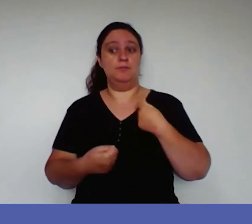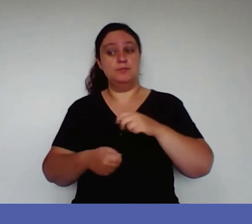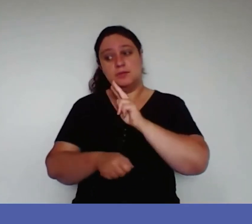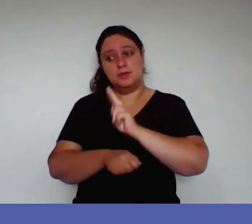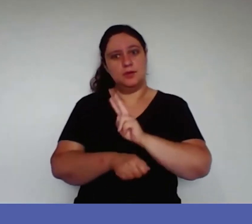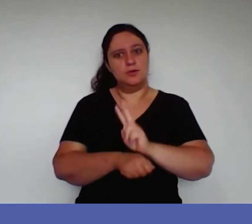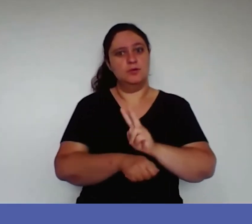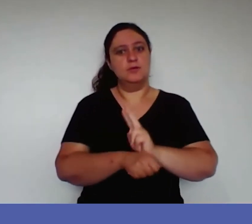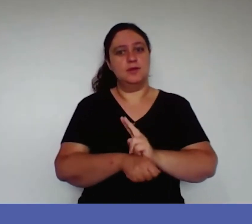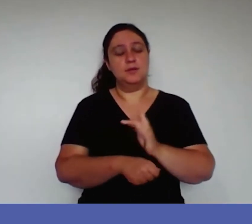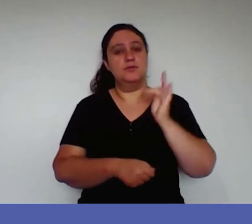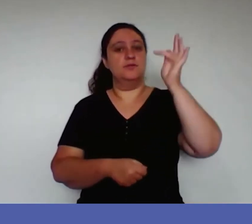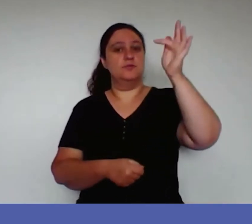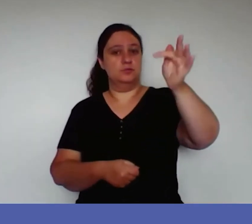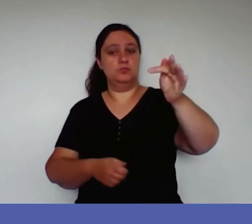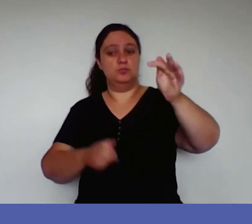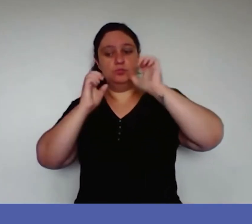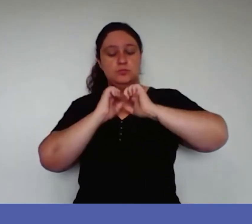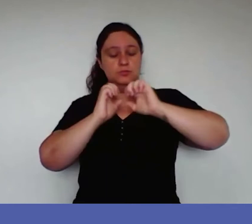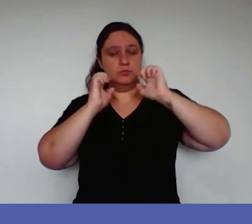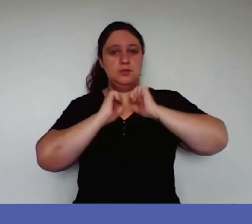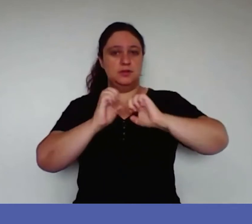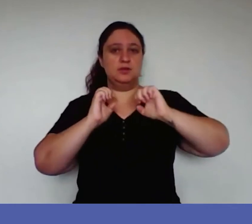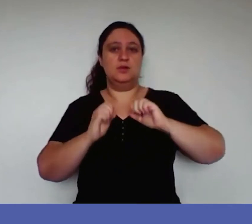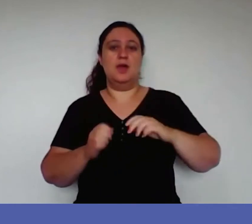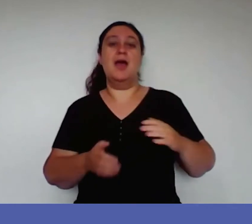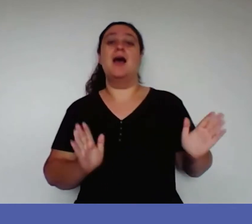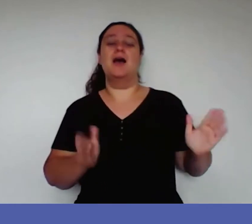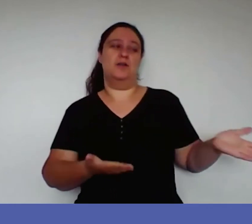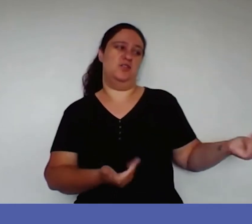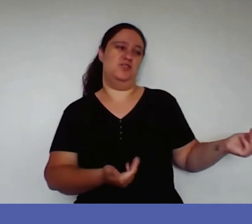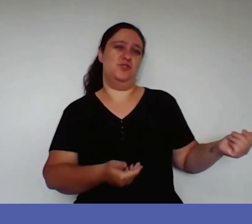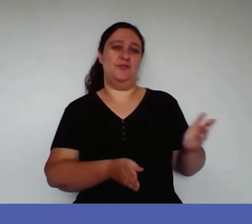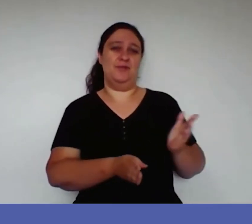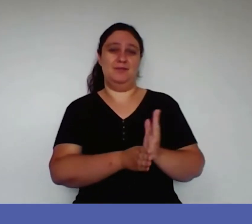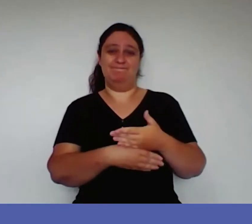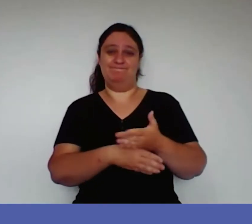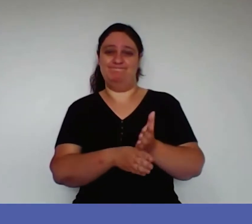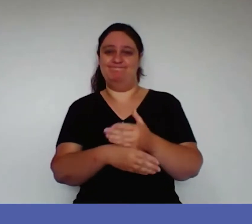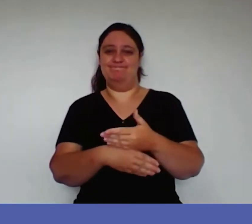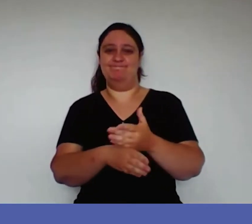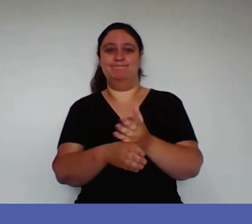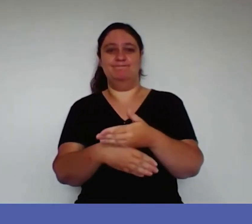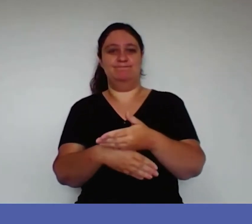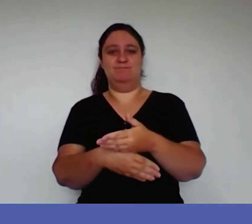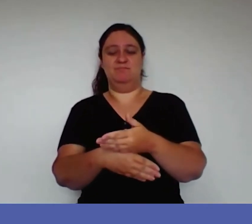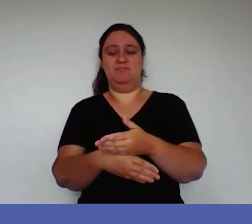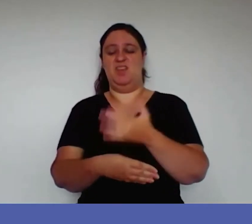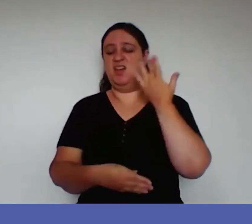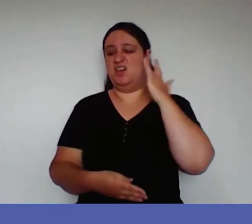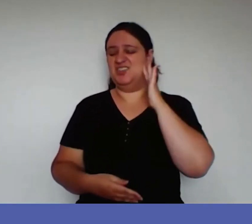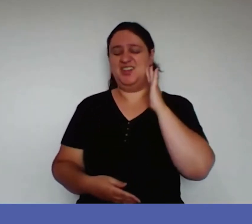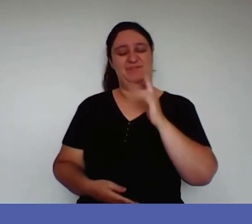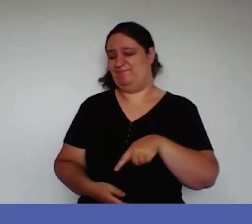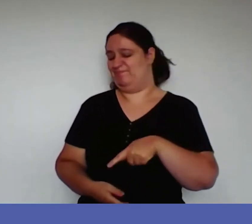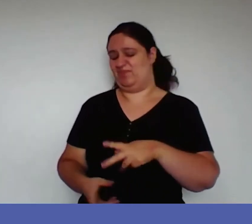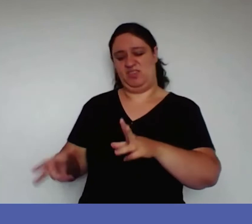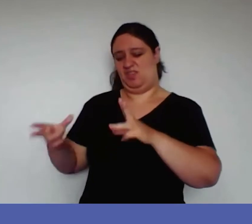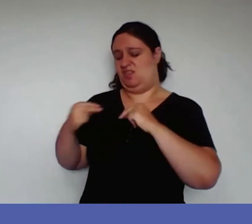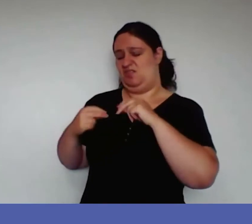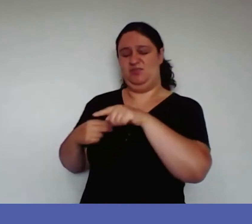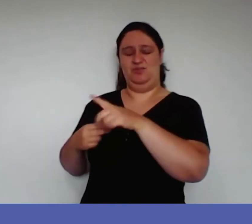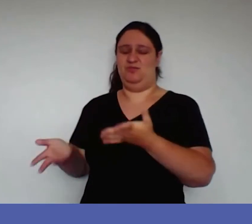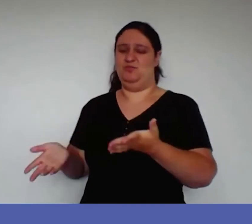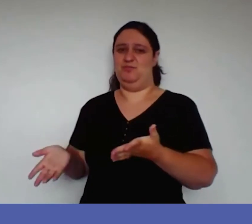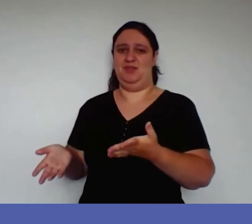E que esse jovem que se desviaram, esse jovem, né, tal, caíram, esse jovem não tem chance. Não, amanhã, irmãos, eu tenho